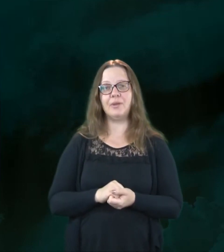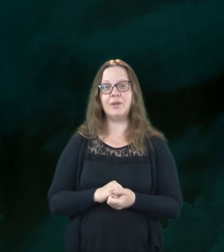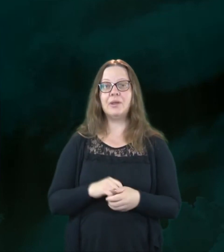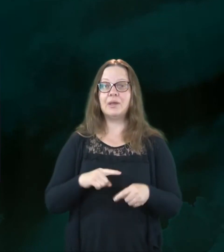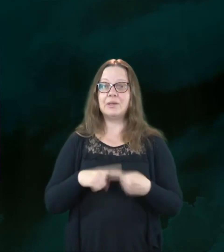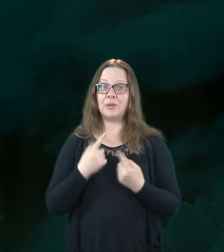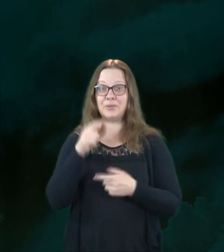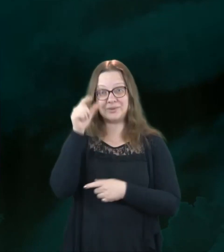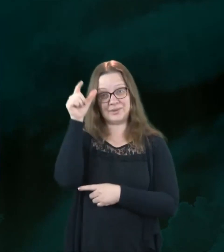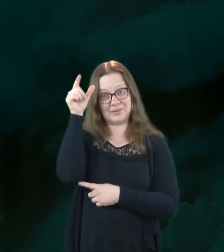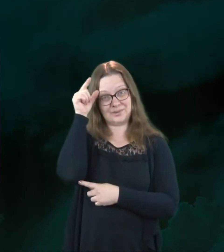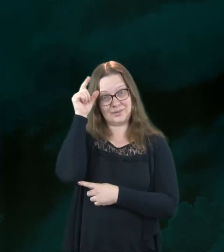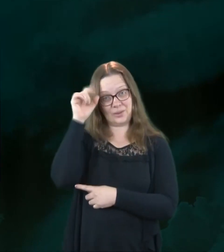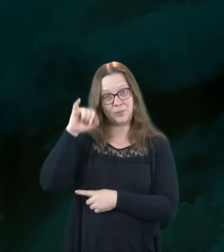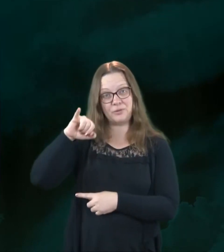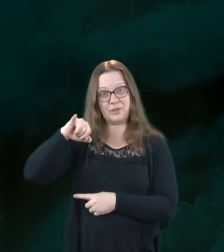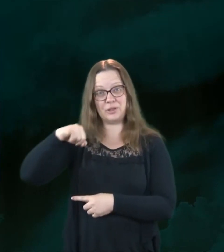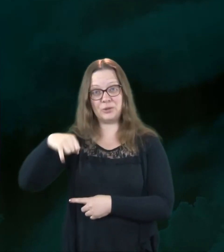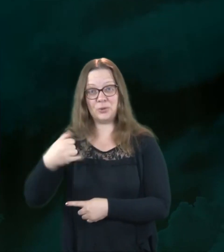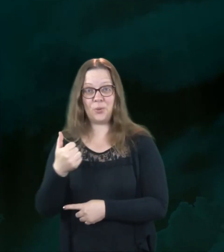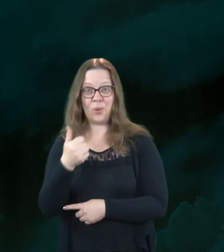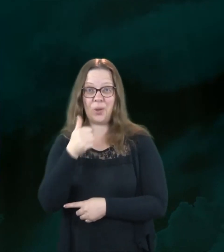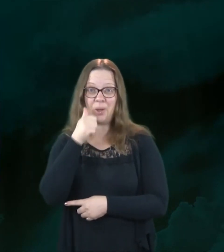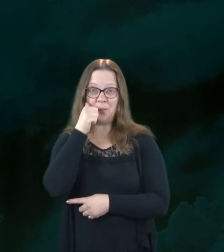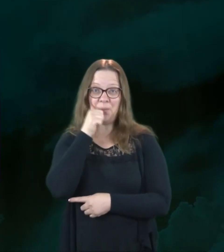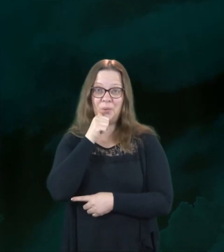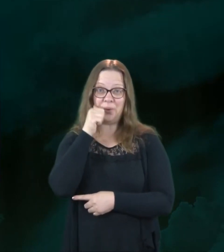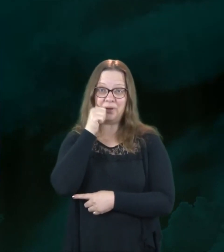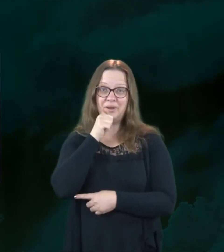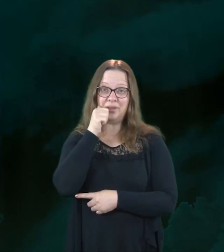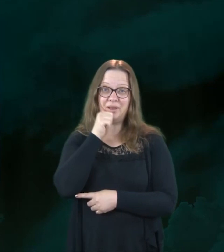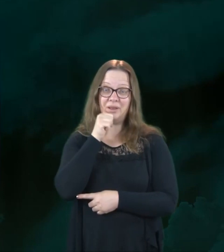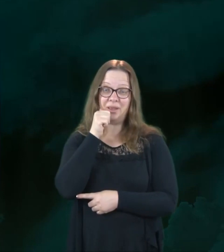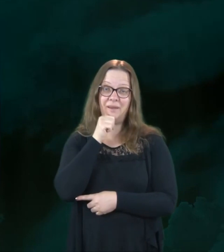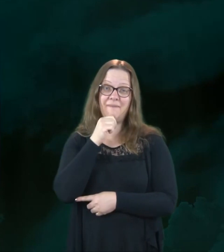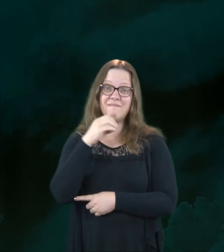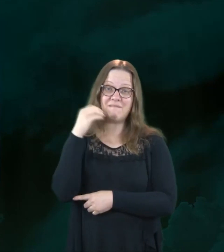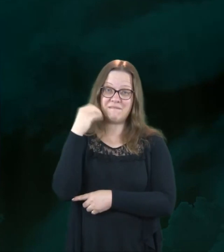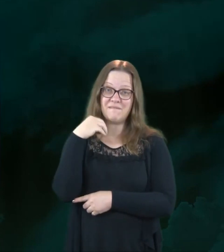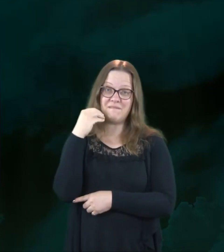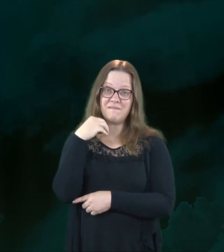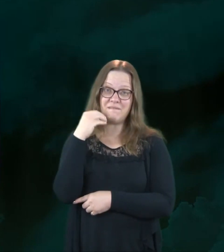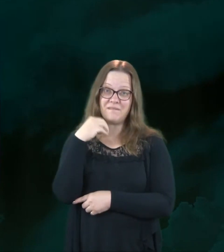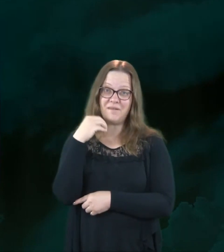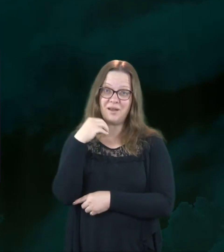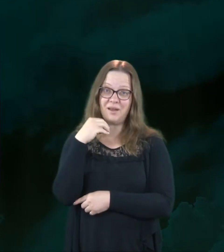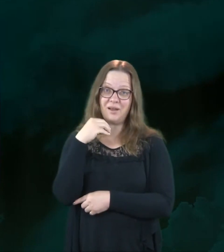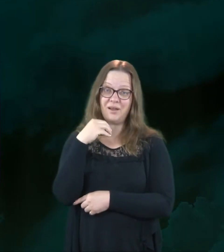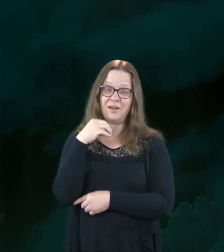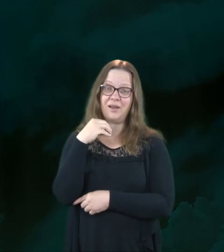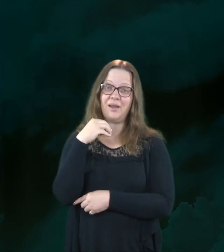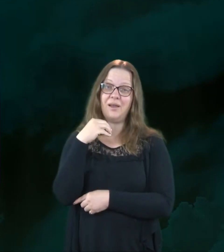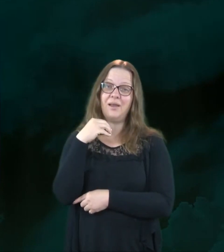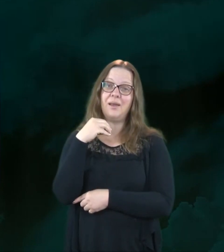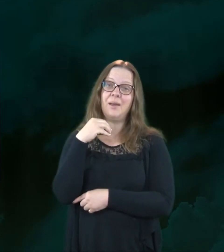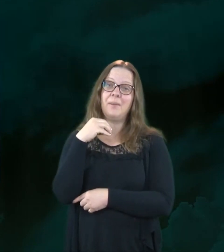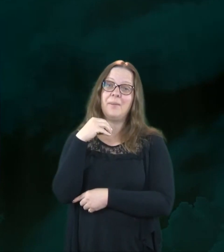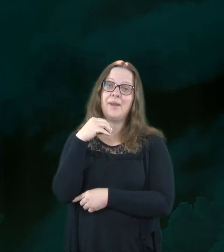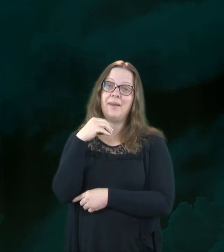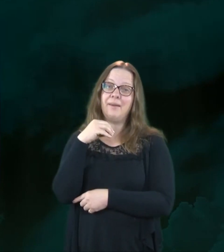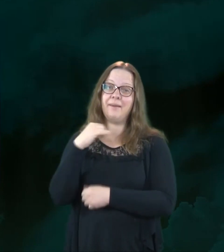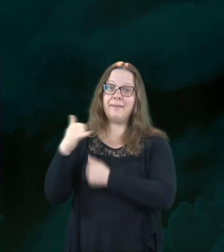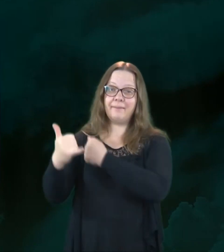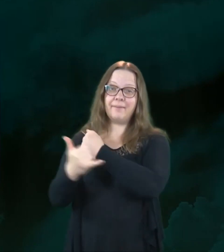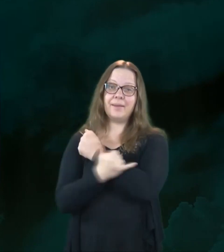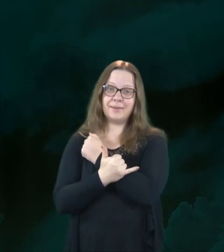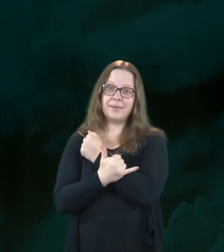da mulher, mas também, nas mãos de Deus, essa parte fraca da mulher se torna a parte forte. Então,